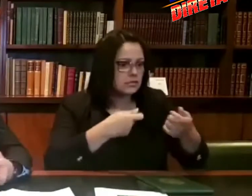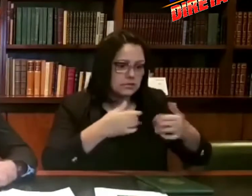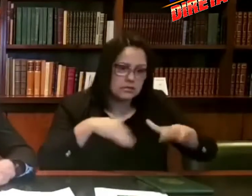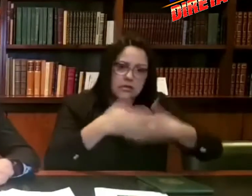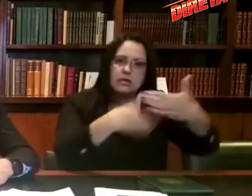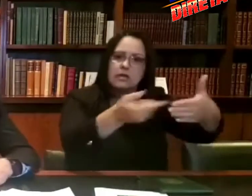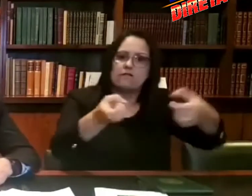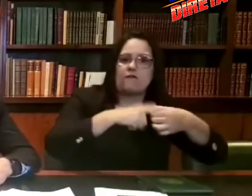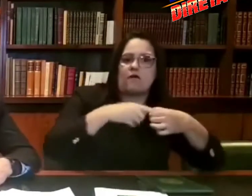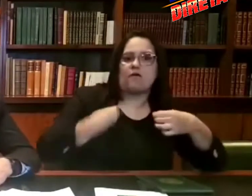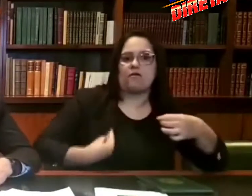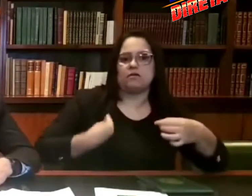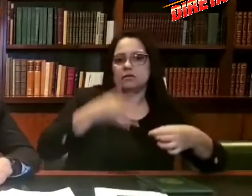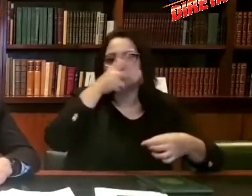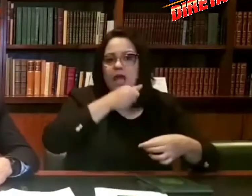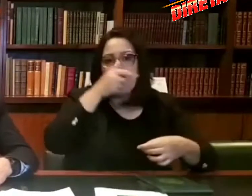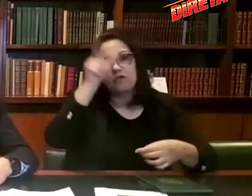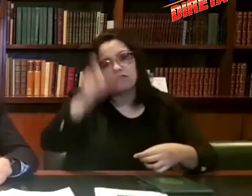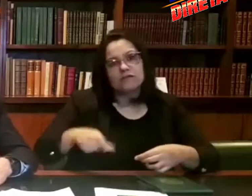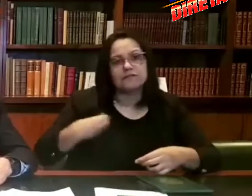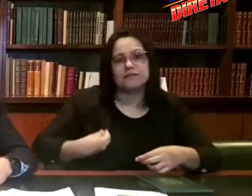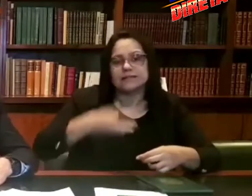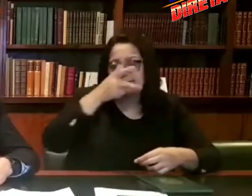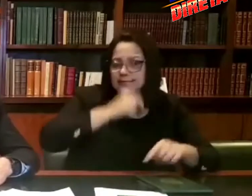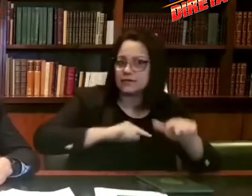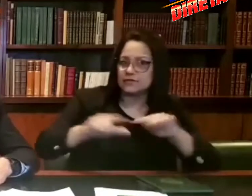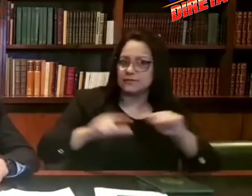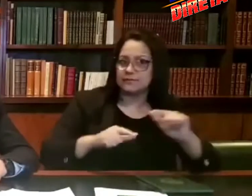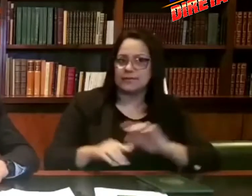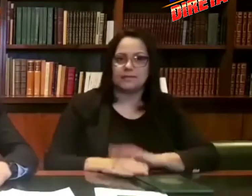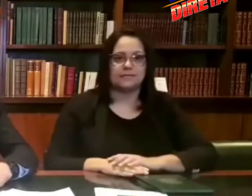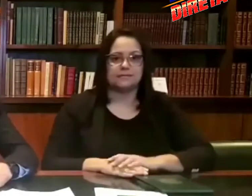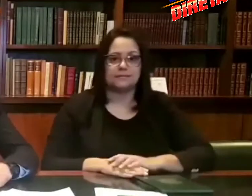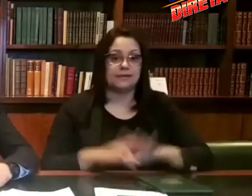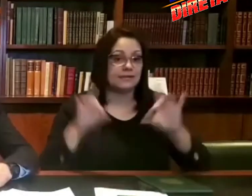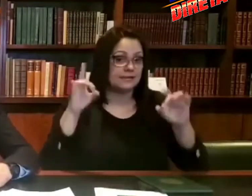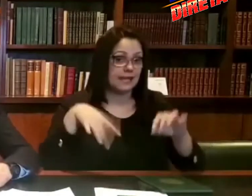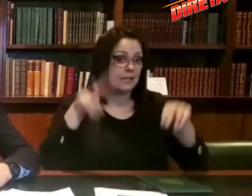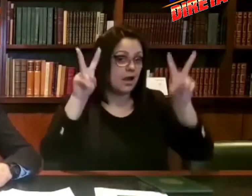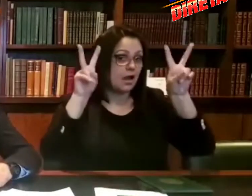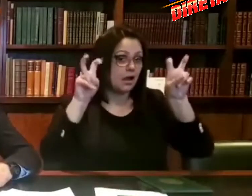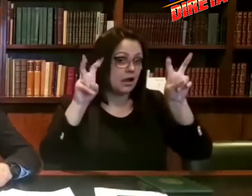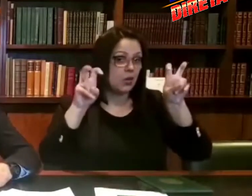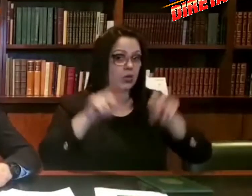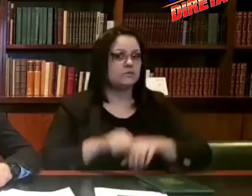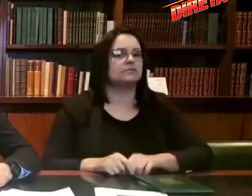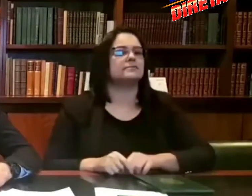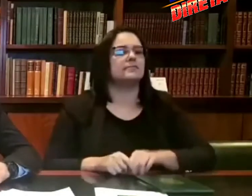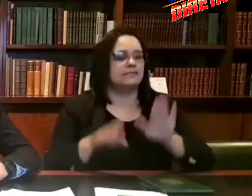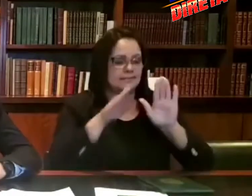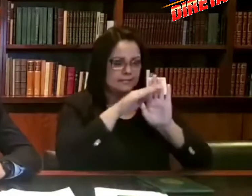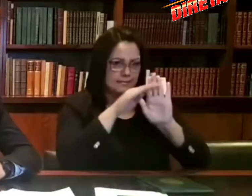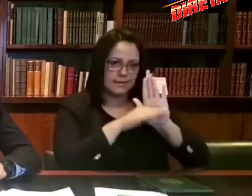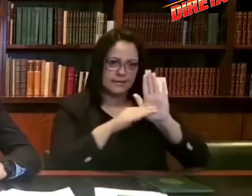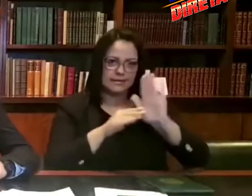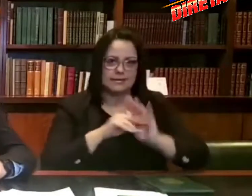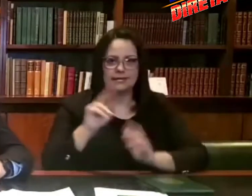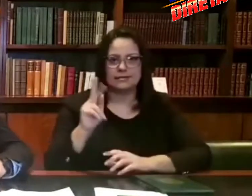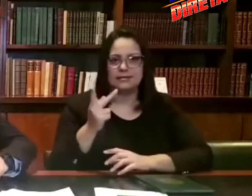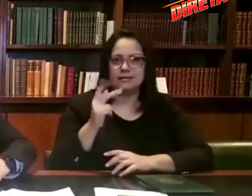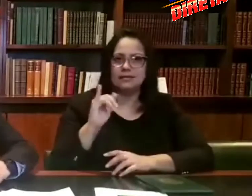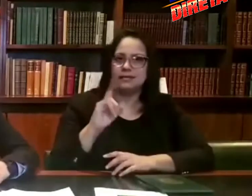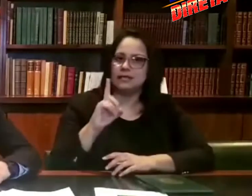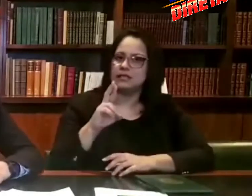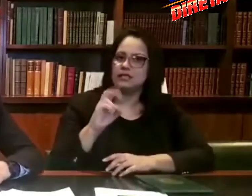salvando vidas também. Bem, talvez seja o último assunto, né? Protocolo da hidroxicloroquina. Então,